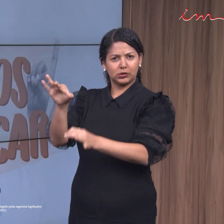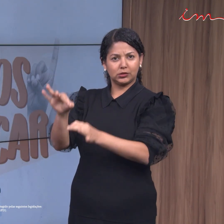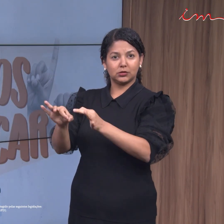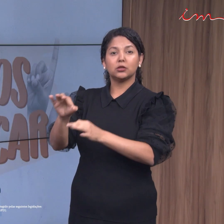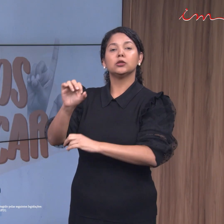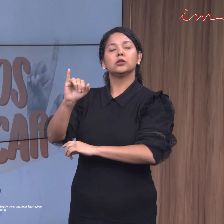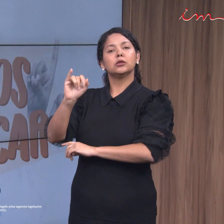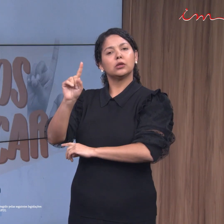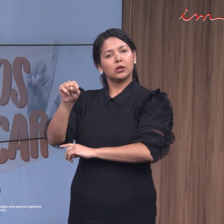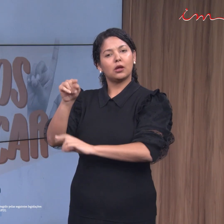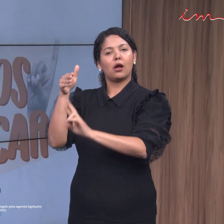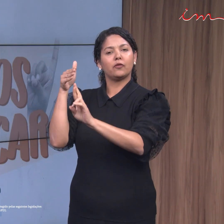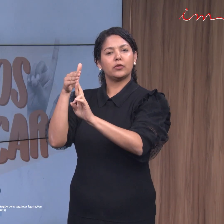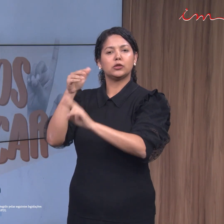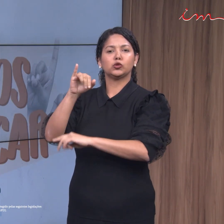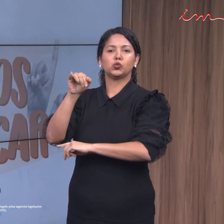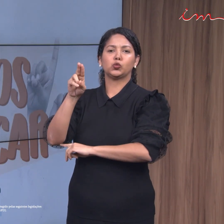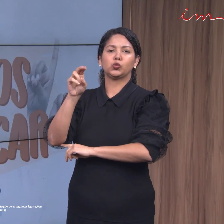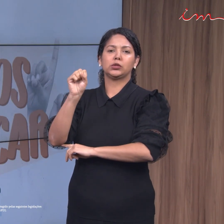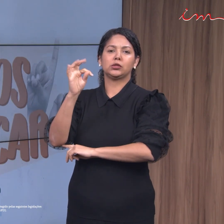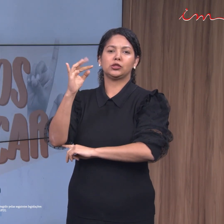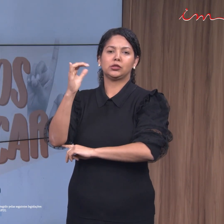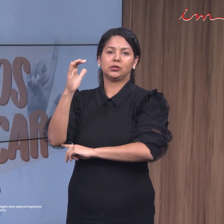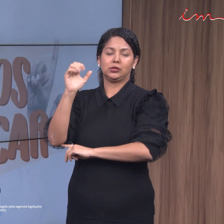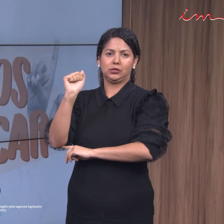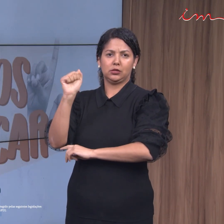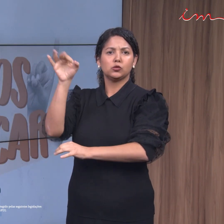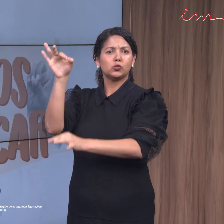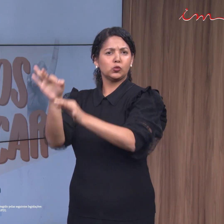área jurídica ali, justiça.